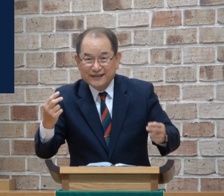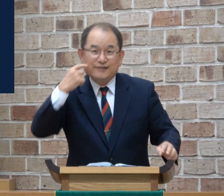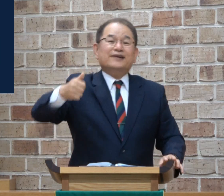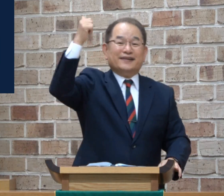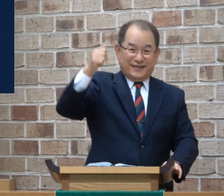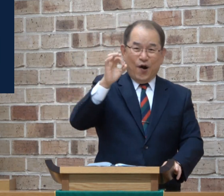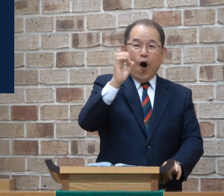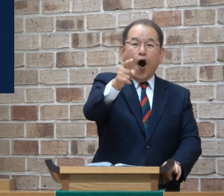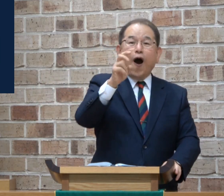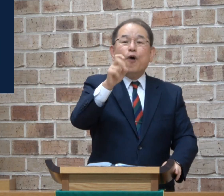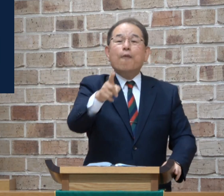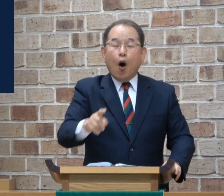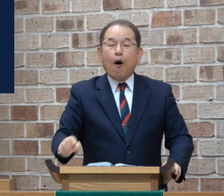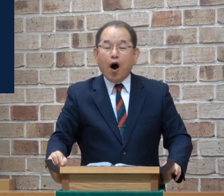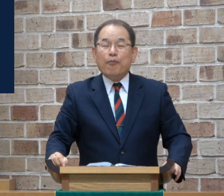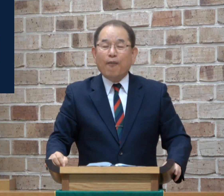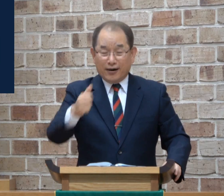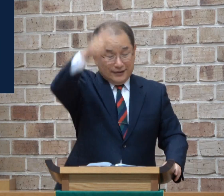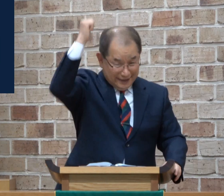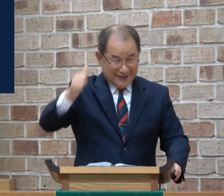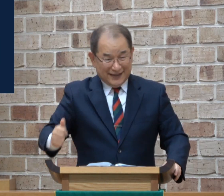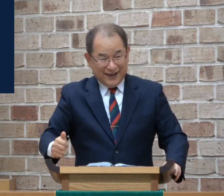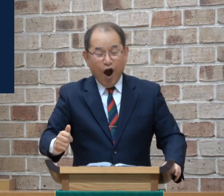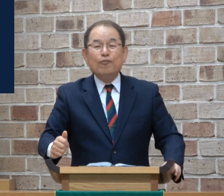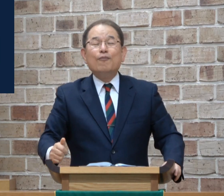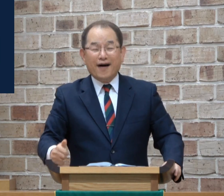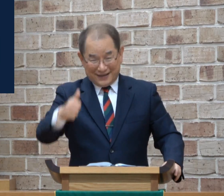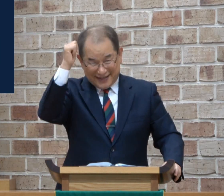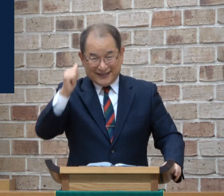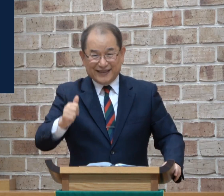오마이갓보다 어머머 이게 난 것 같습니다.